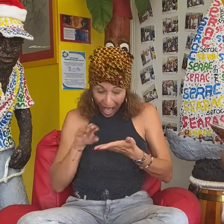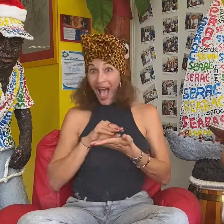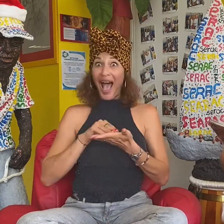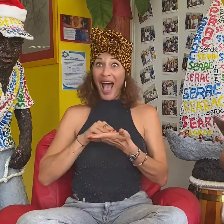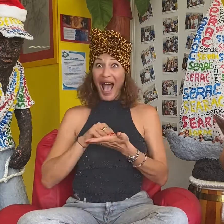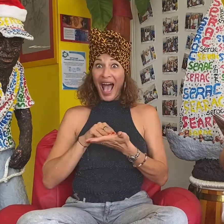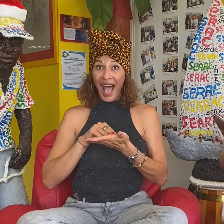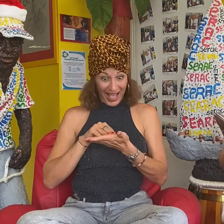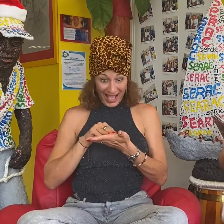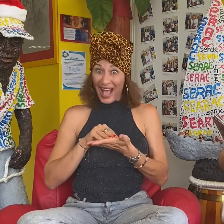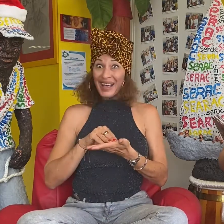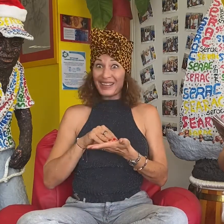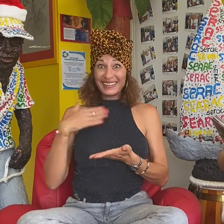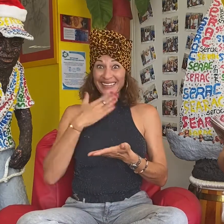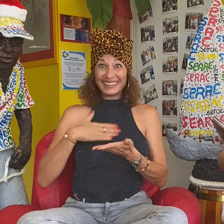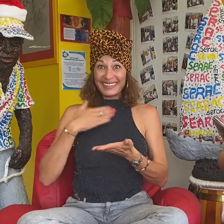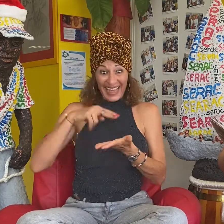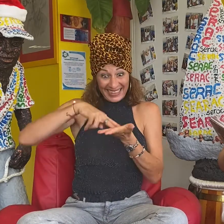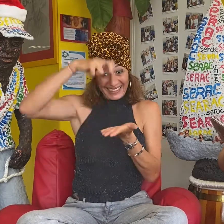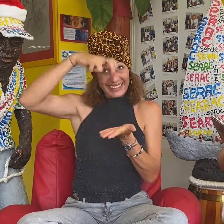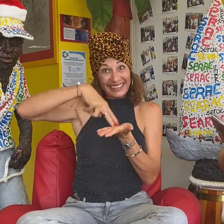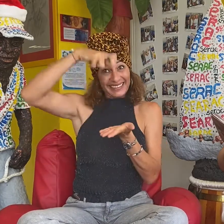et sautent en l'air.